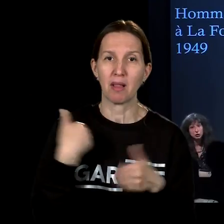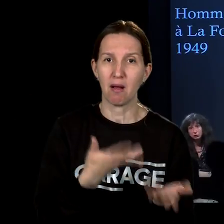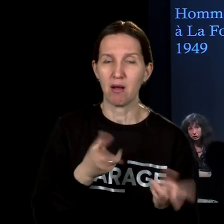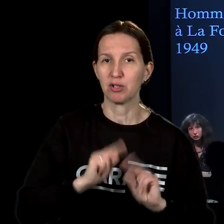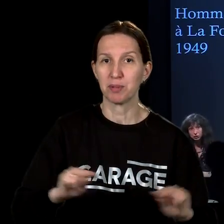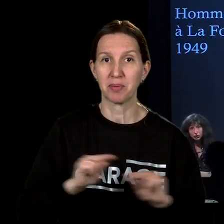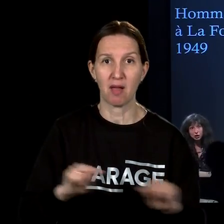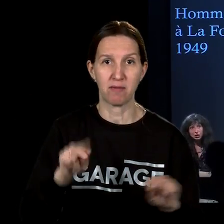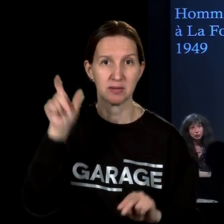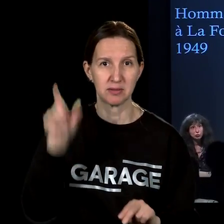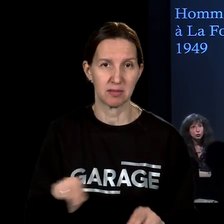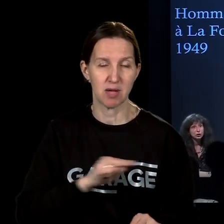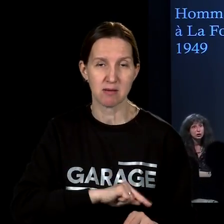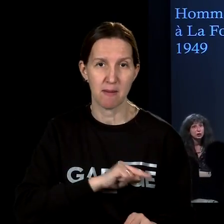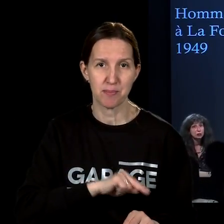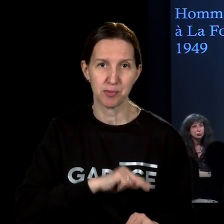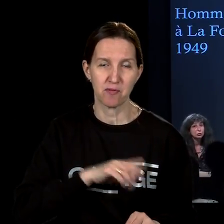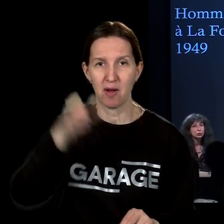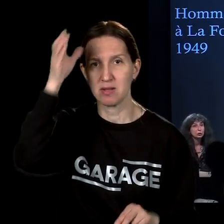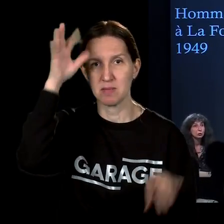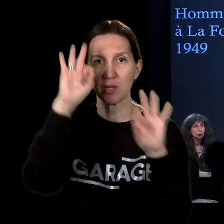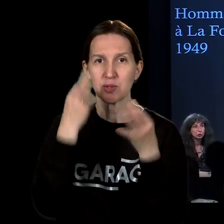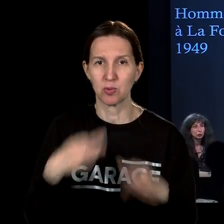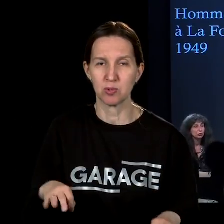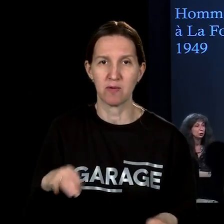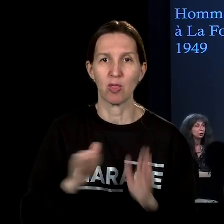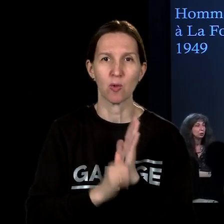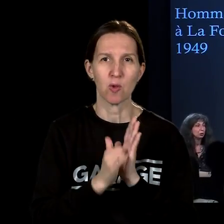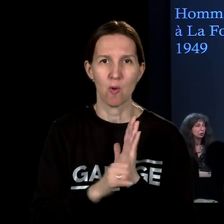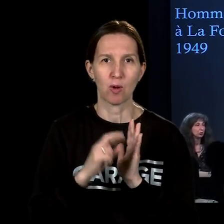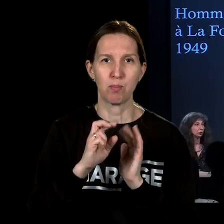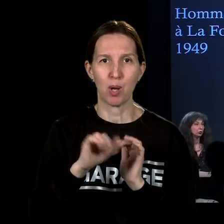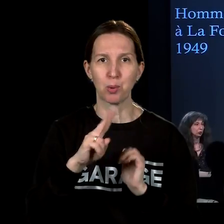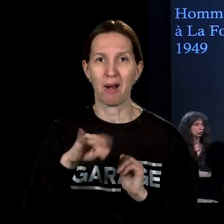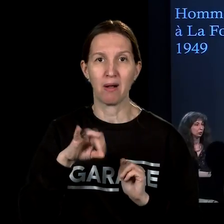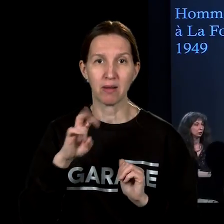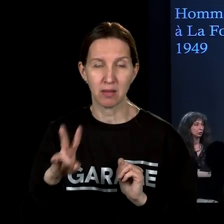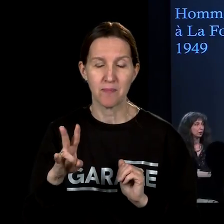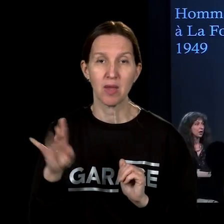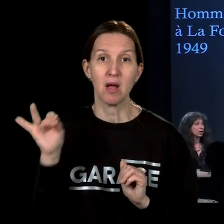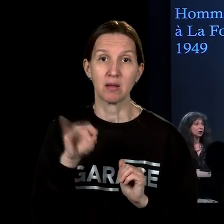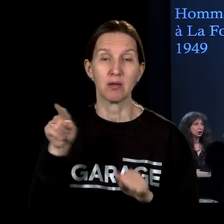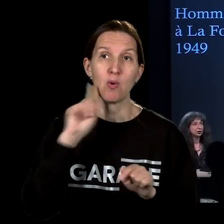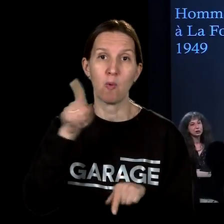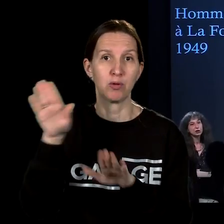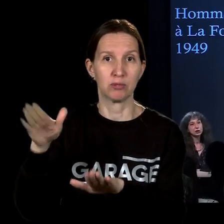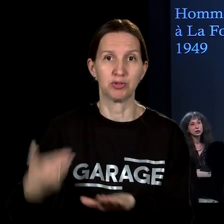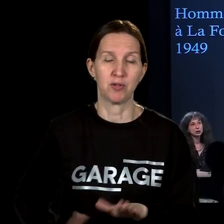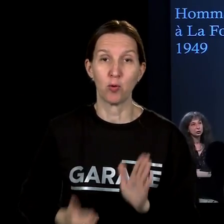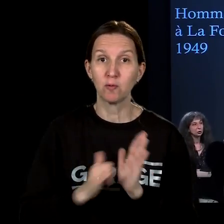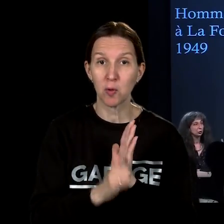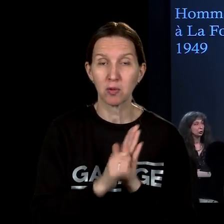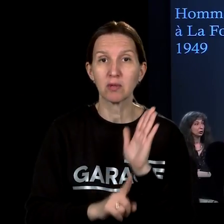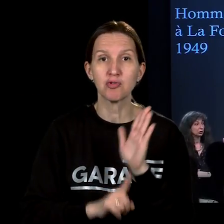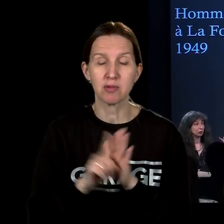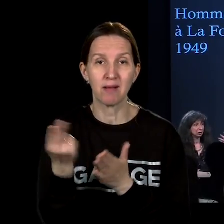пост преподавателя, в Бруклинской академии искусств. Он там год живет в Нью-Йорке, и потом вот рисует вот такую вот. И начинает рисовать сказки.